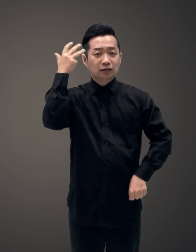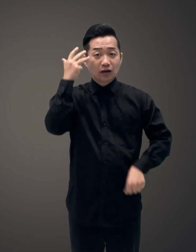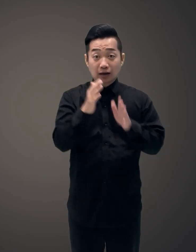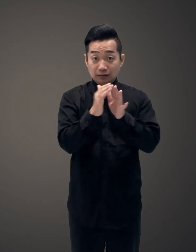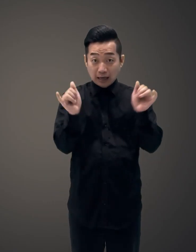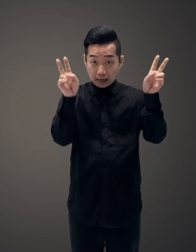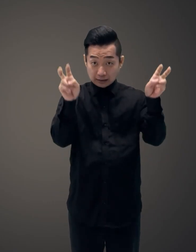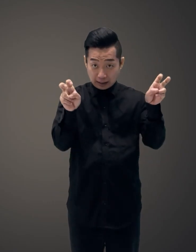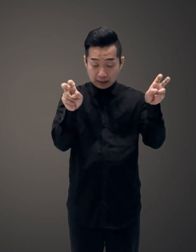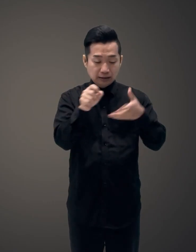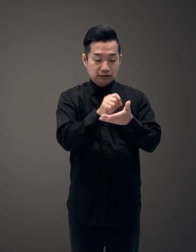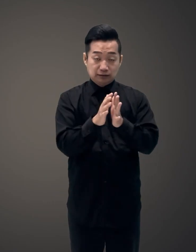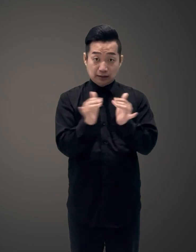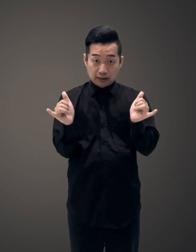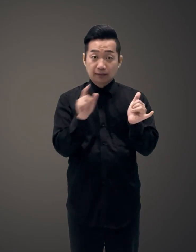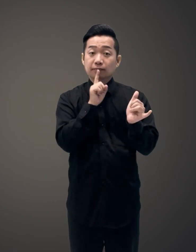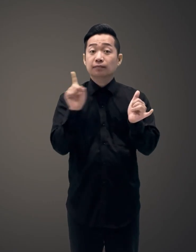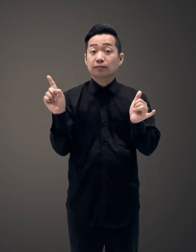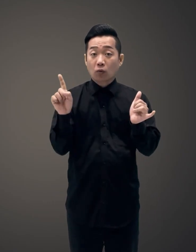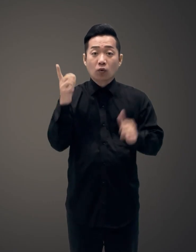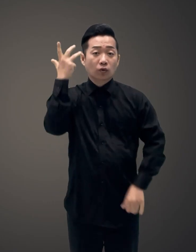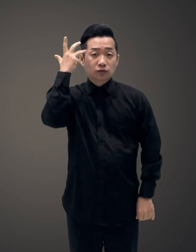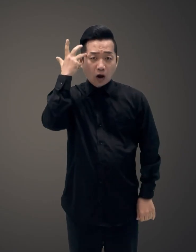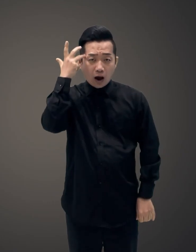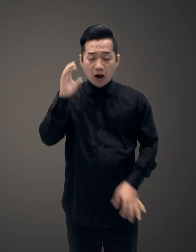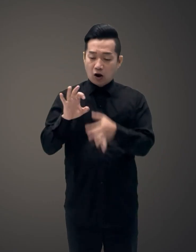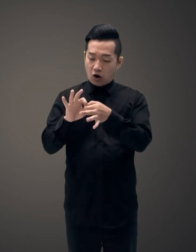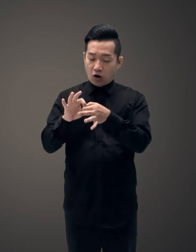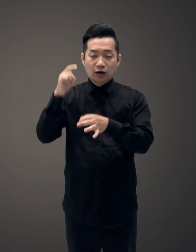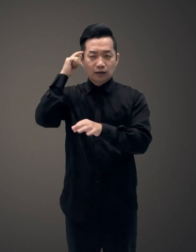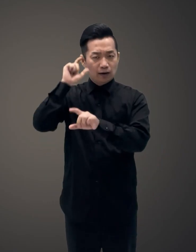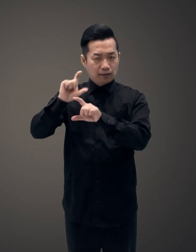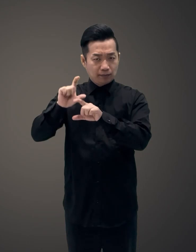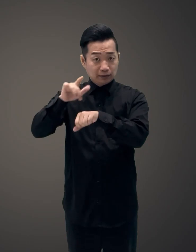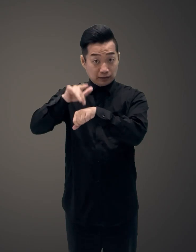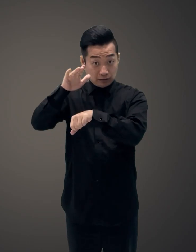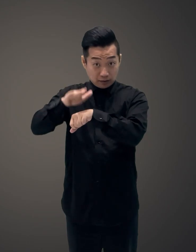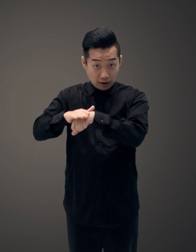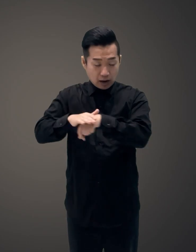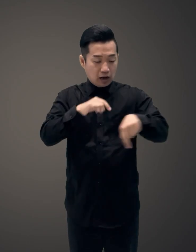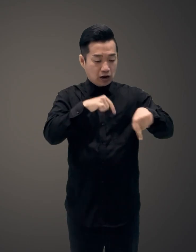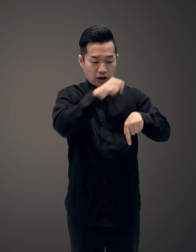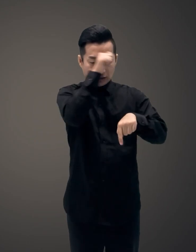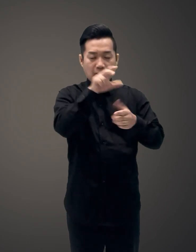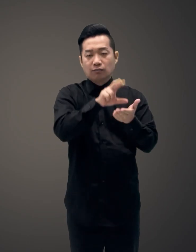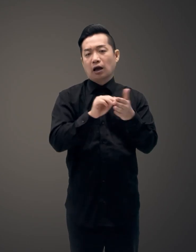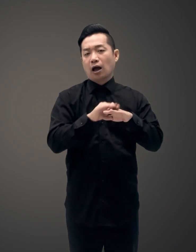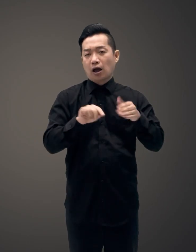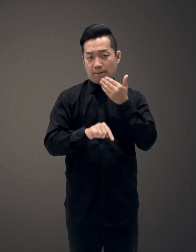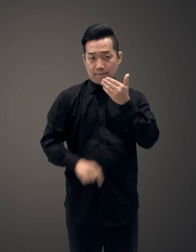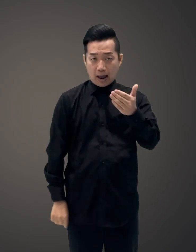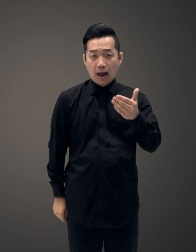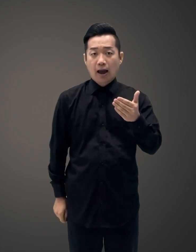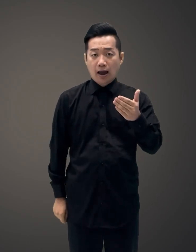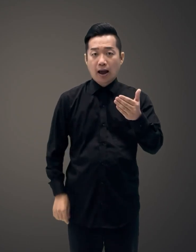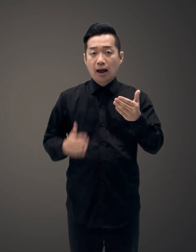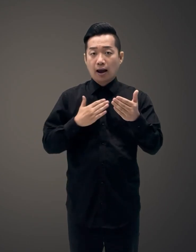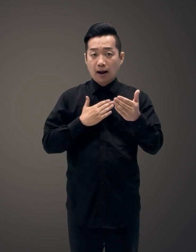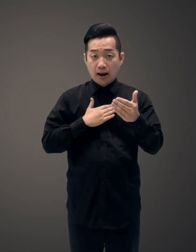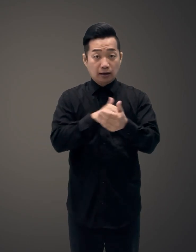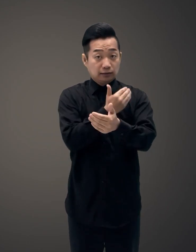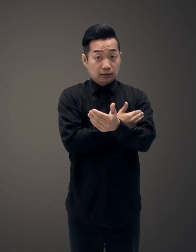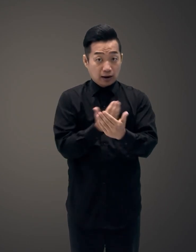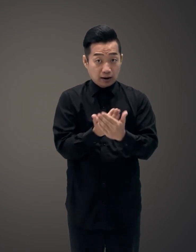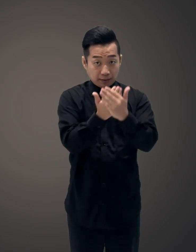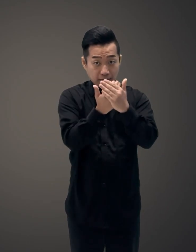해방하는 철학에서 저자는 철학적으로 생각하는 습관이 정치나 인생의 문제를 해결하고